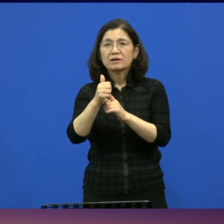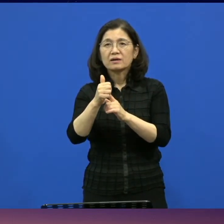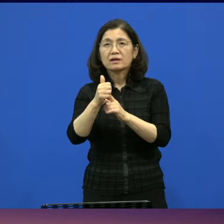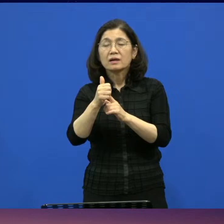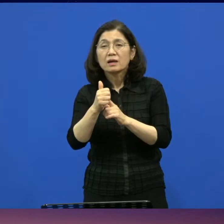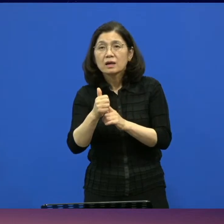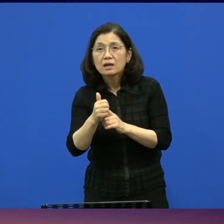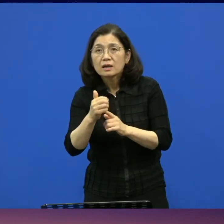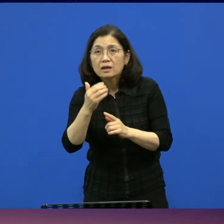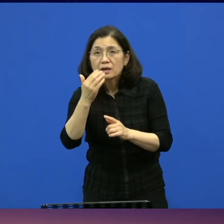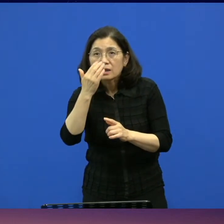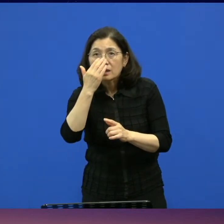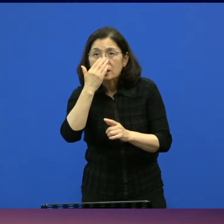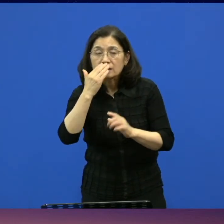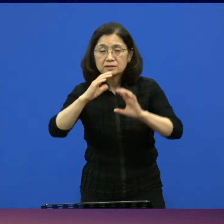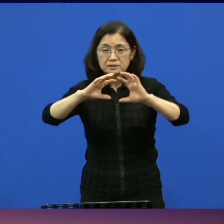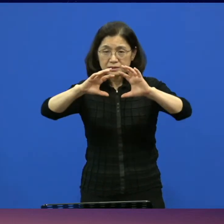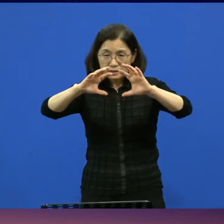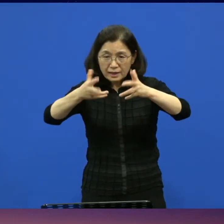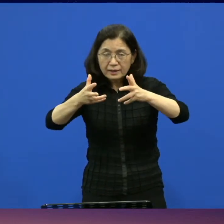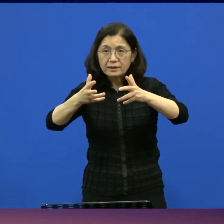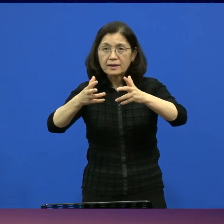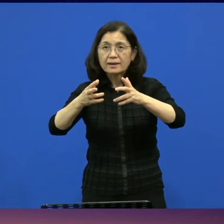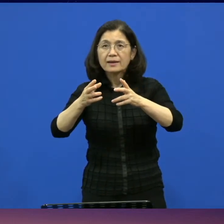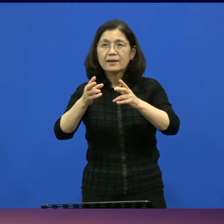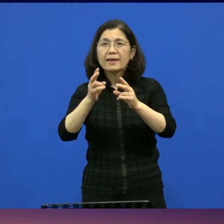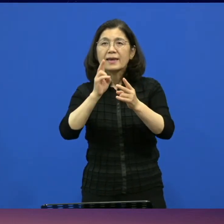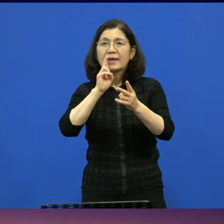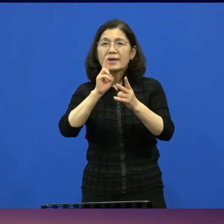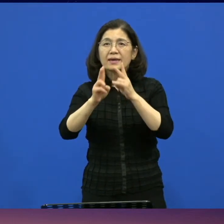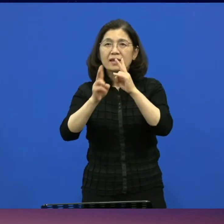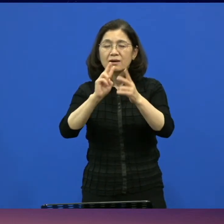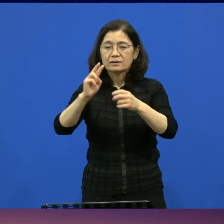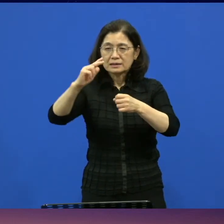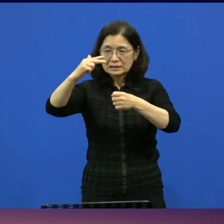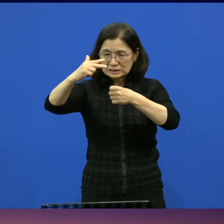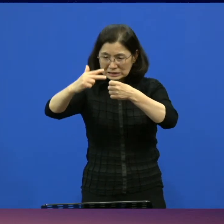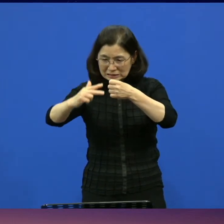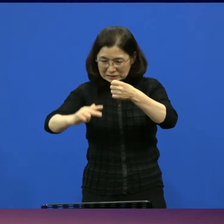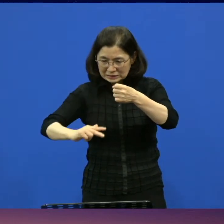예언이 된 지 700년이 지나고 그 예언이 성취가 돼요.